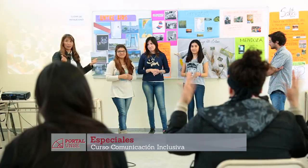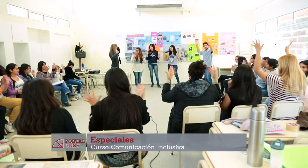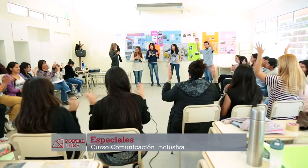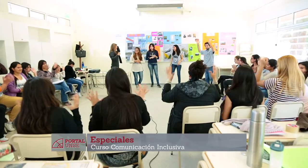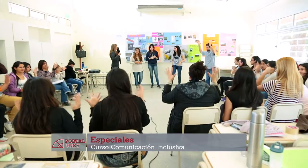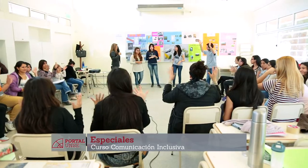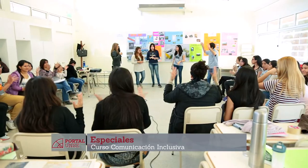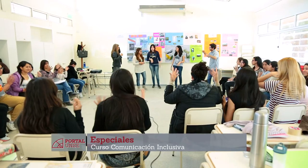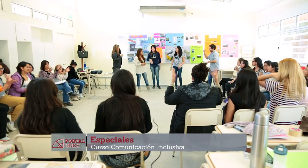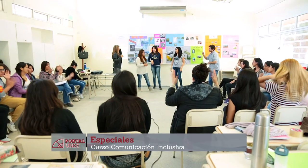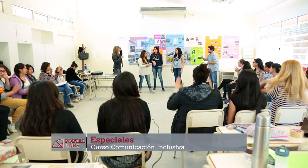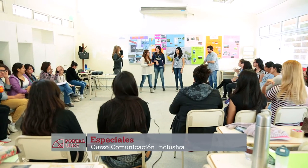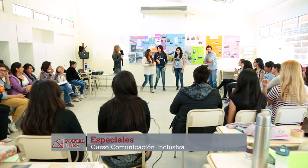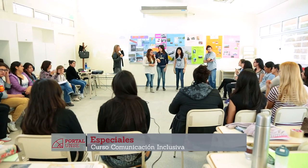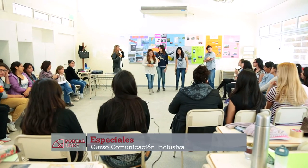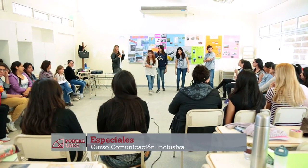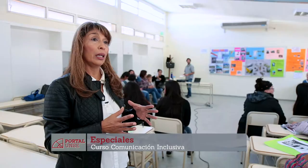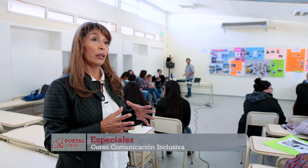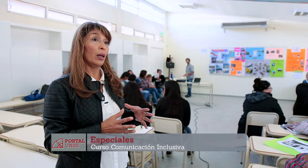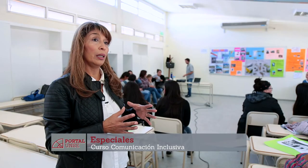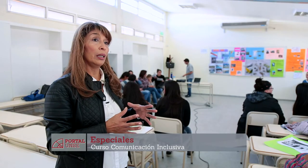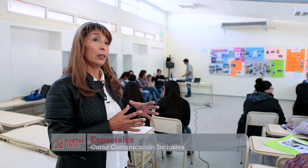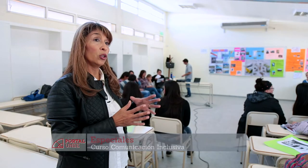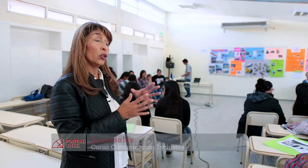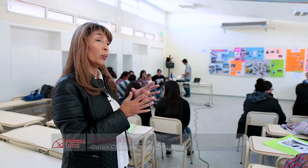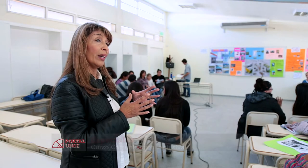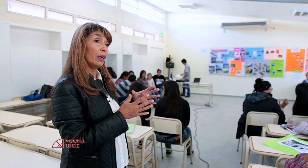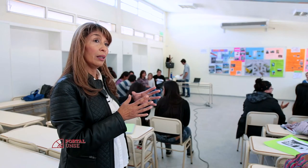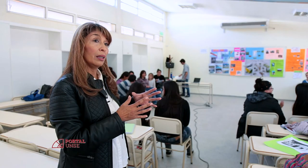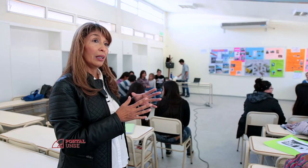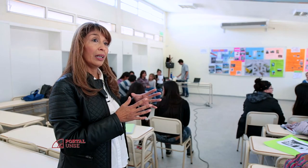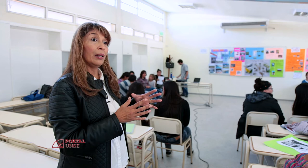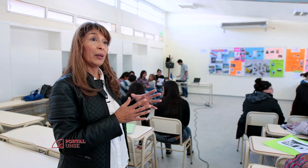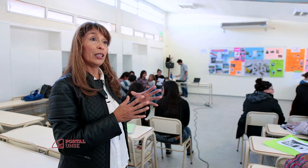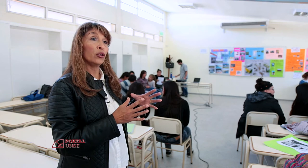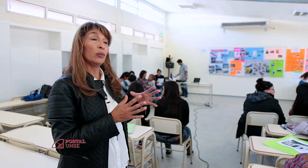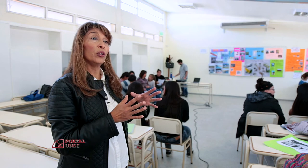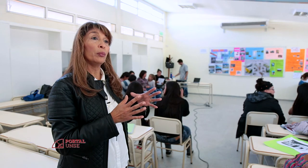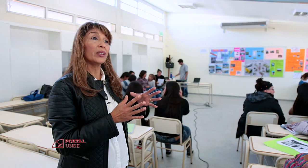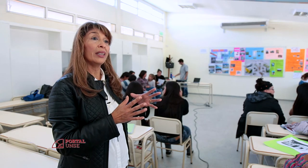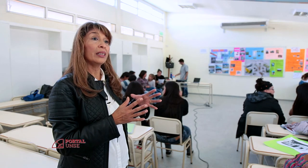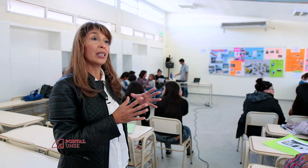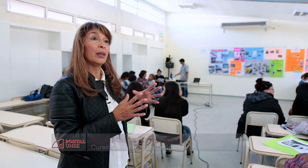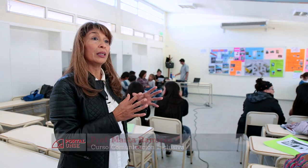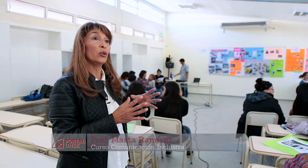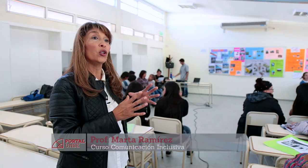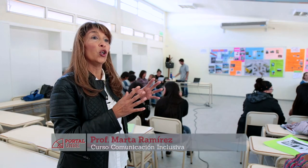clase a Jorge, que es el hipoacúsico, en el cual el sordo ve, para ellos es muy importante, es llamativo los